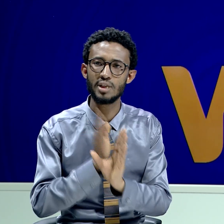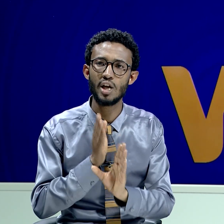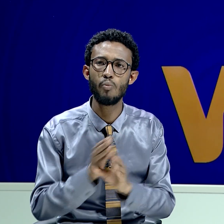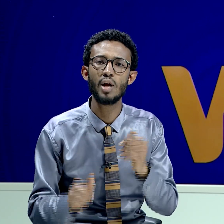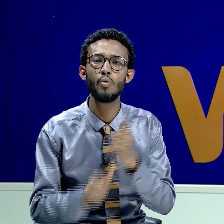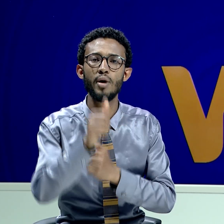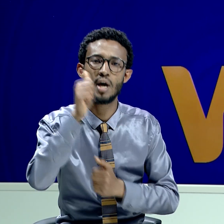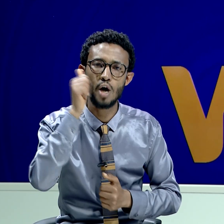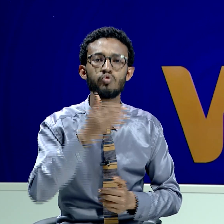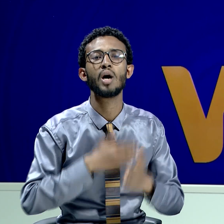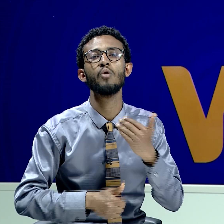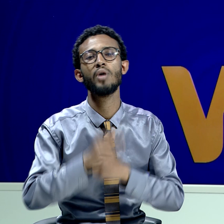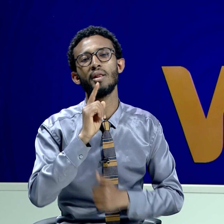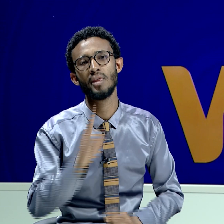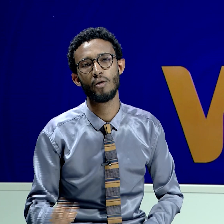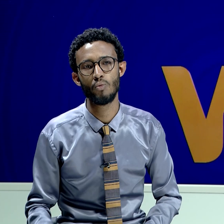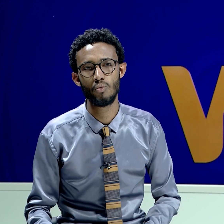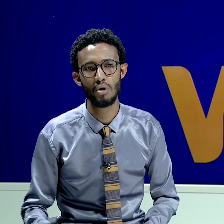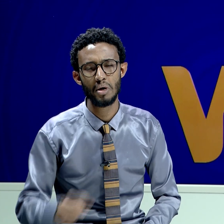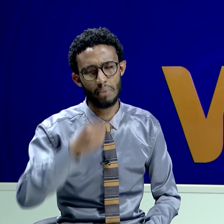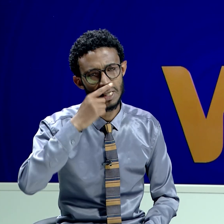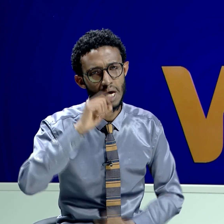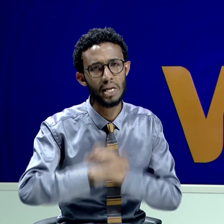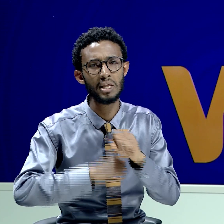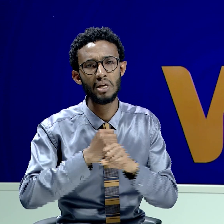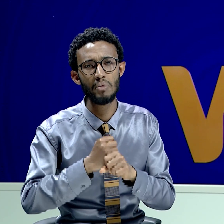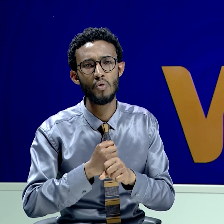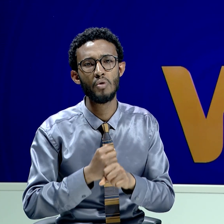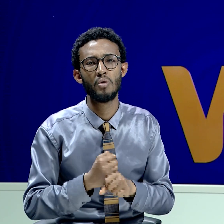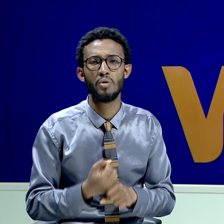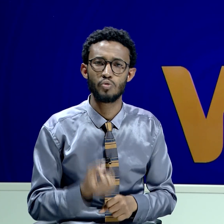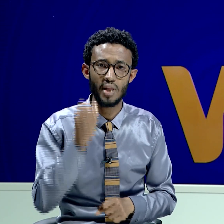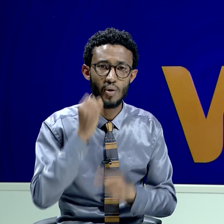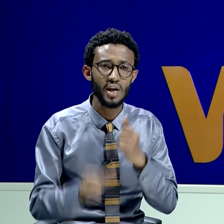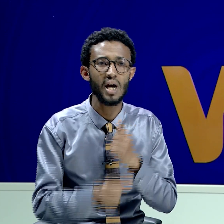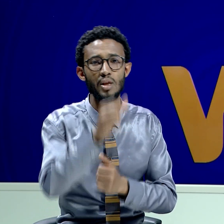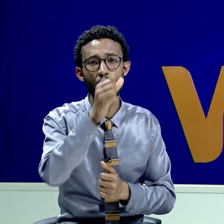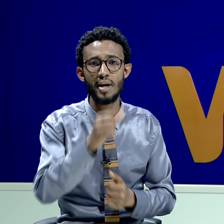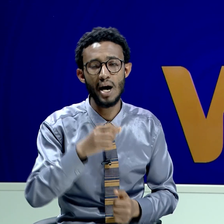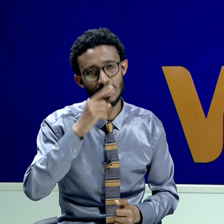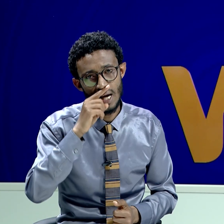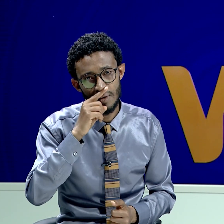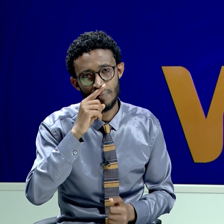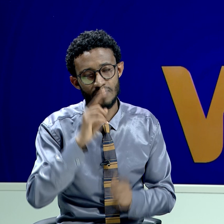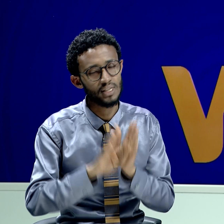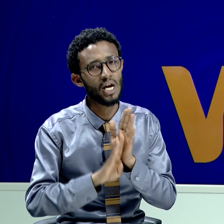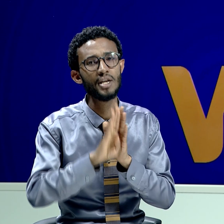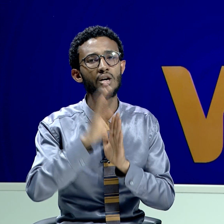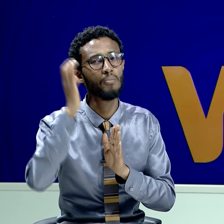በሰነም ሁለት ወዳረው ወከል ጉዳተኛ ነው በህፃንነት ድብው ወታው ጥቃት ተጎዳ ህፃን ሳይድክ